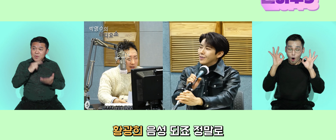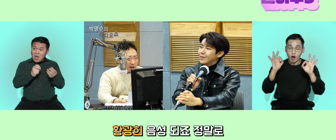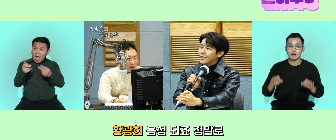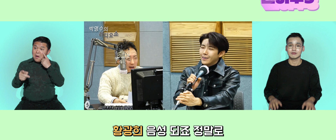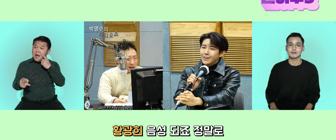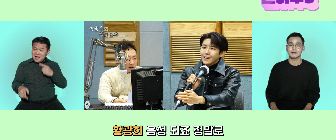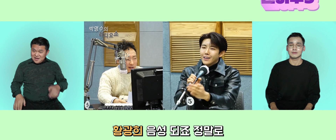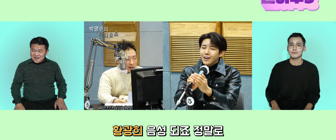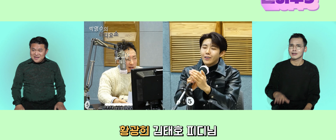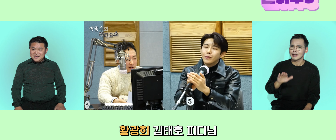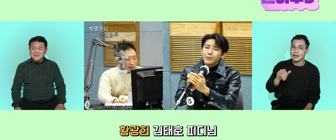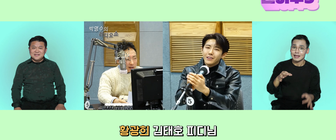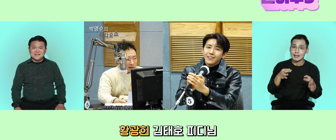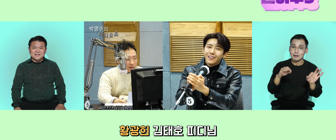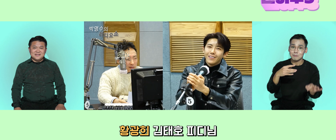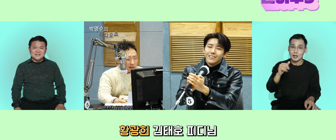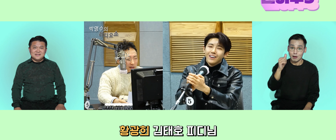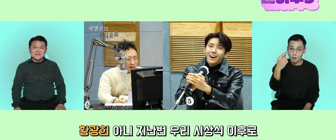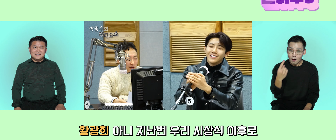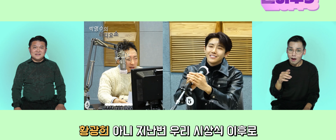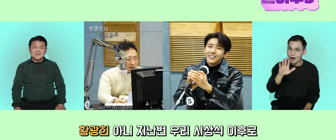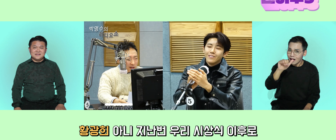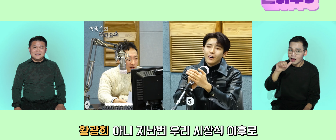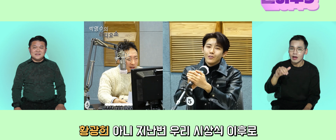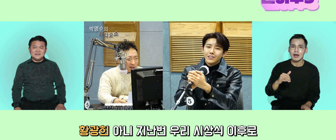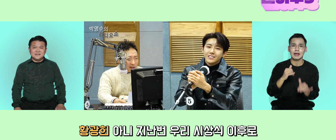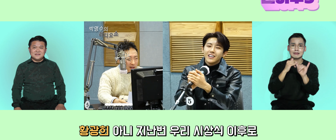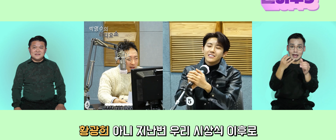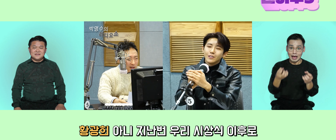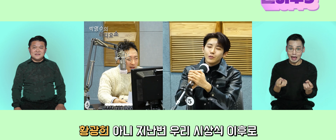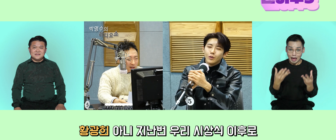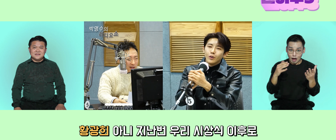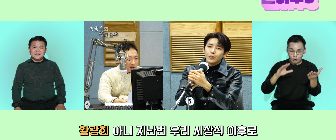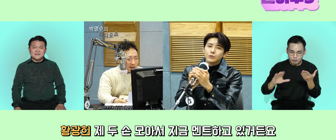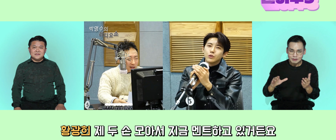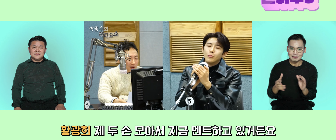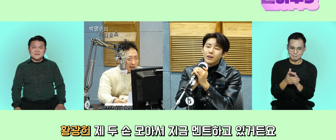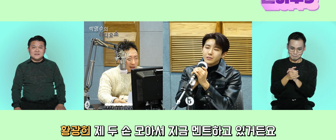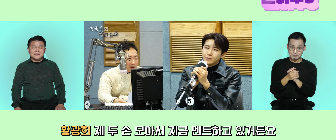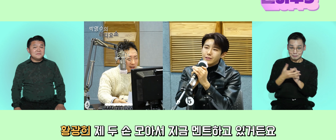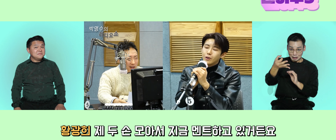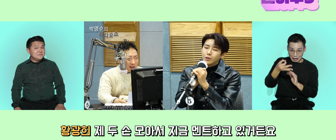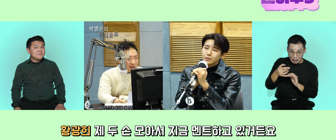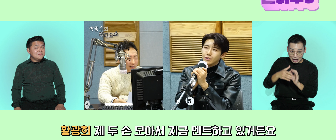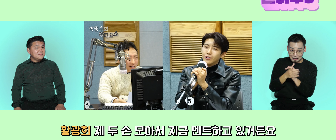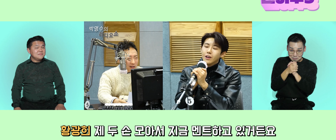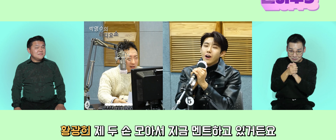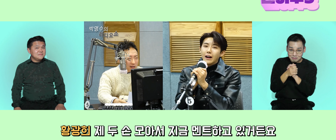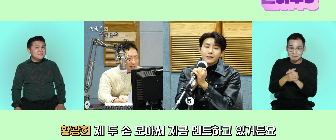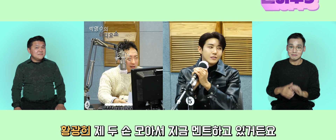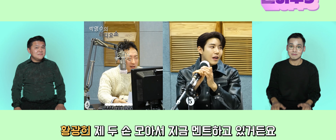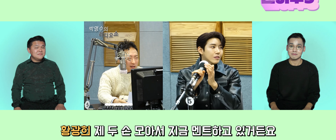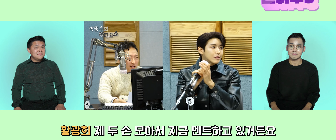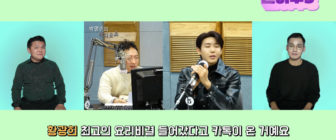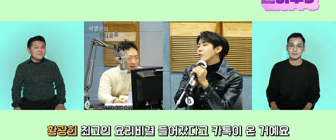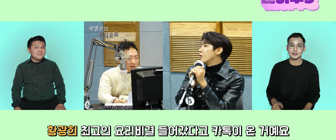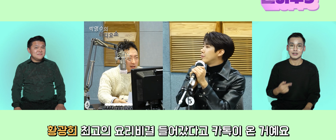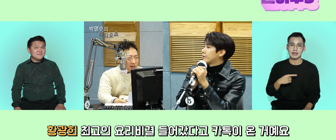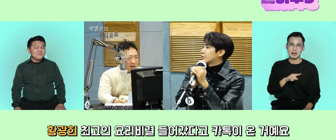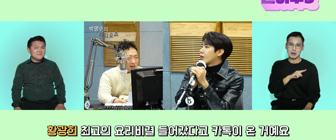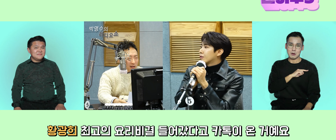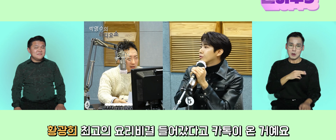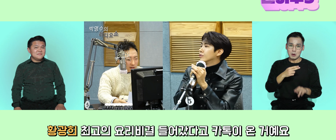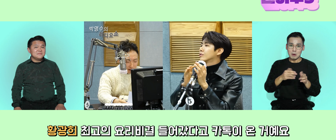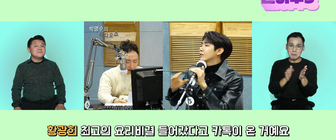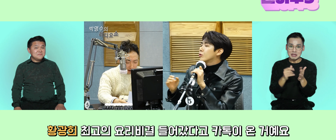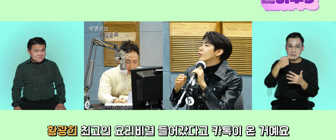정말로 예예예 김태우 PD님 아니 지난번 우리 시상식 이후로 제 두 손 모아서 지금 멘트하고 있거든요. 아니 그 최고의